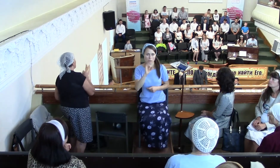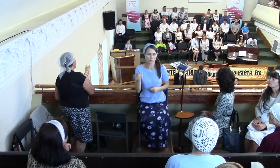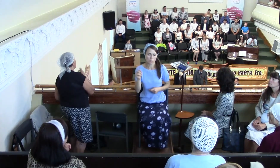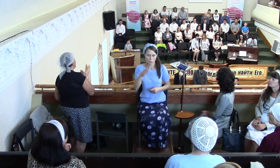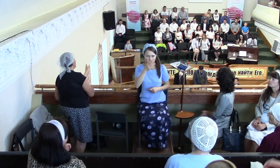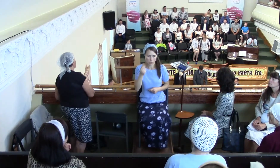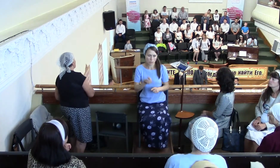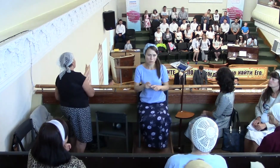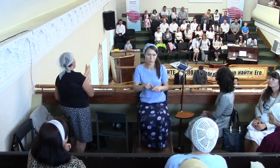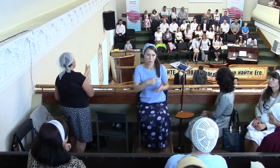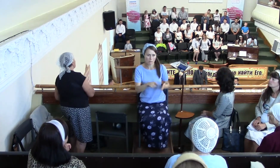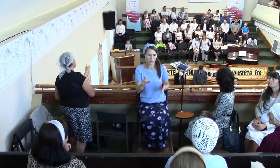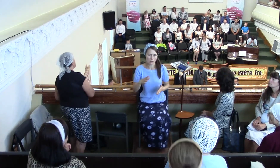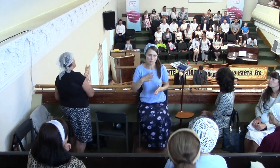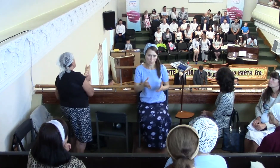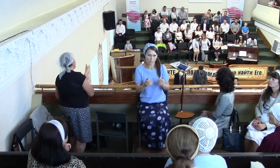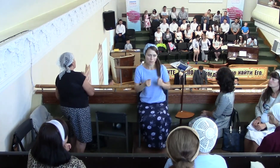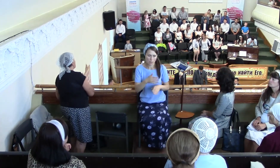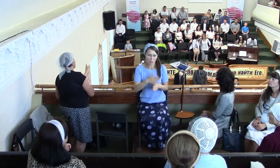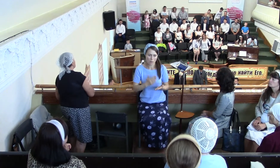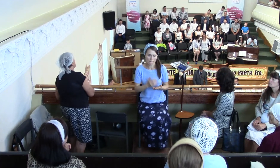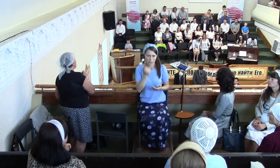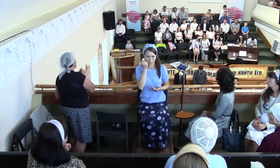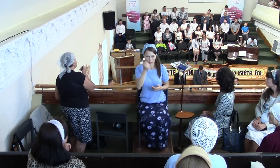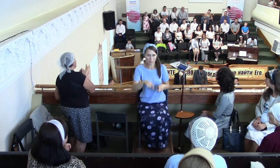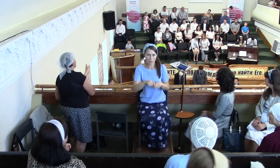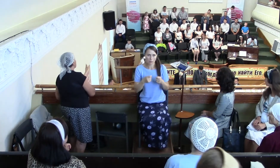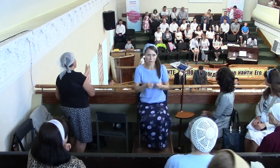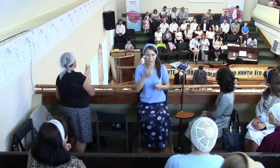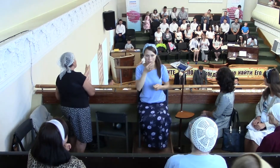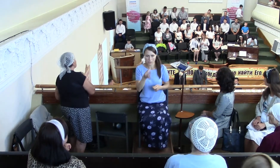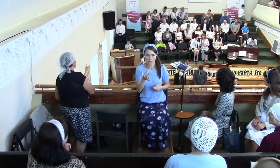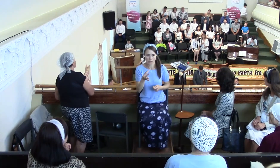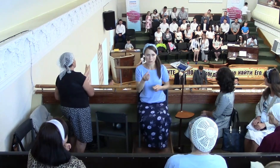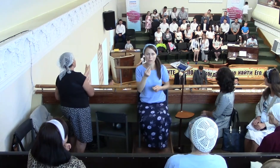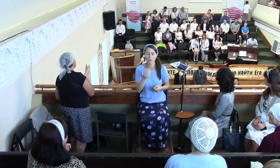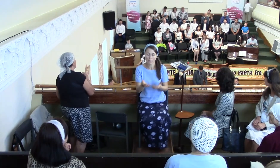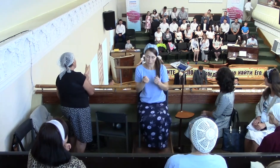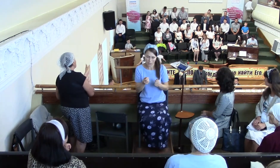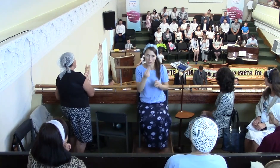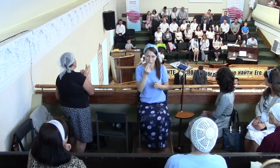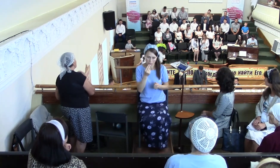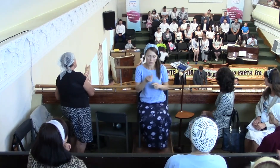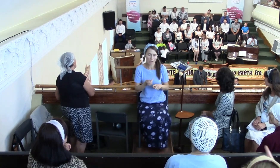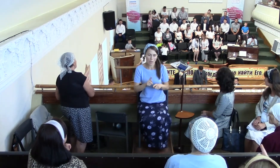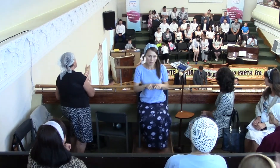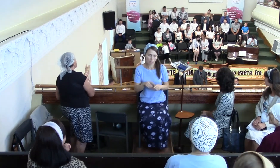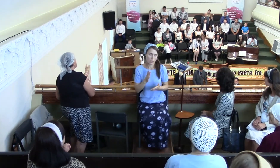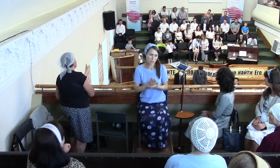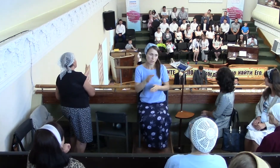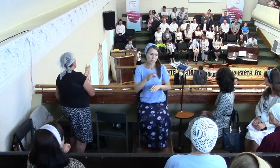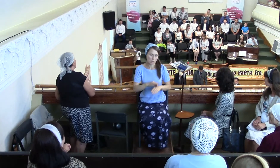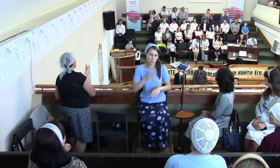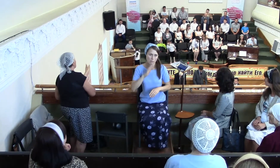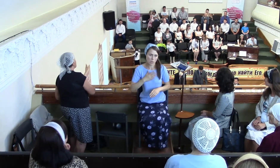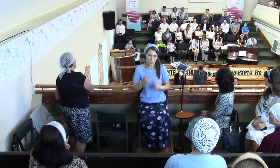в которую предан был, взял хлеб и возблагодарил, преломил и сказал: «Примите, едите, сие есть тело